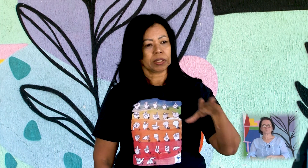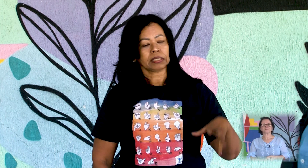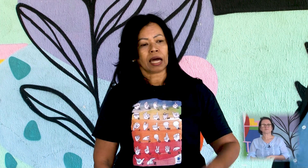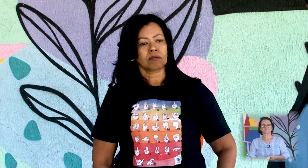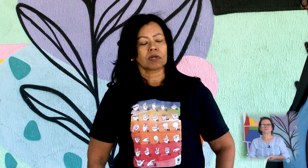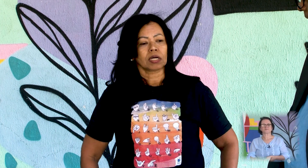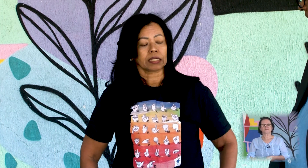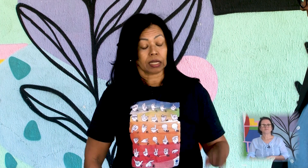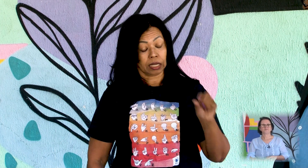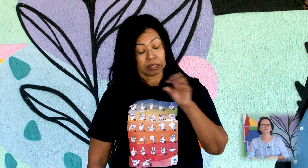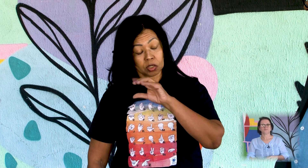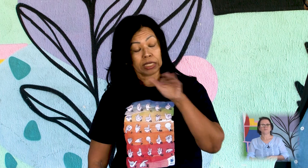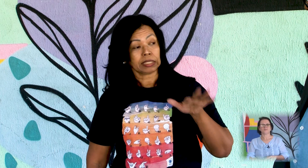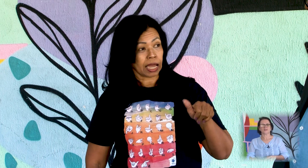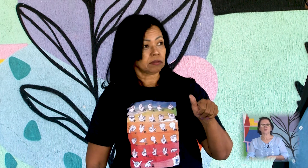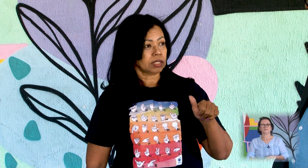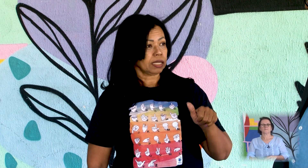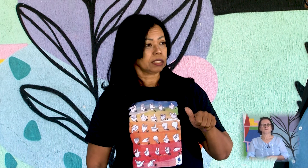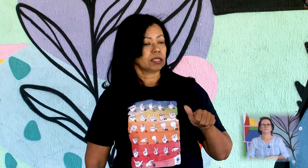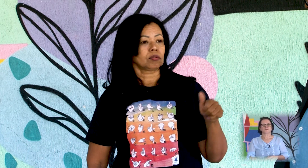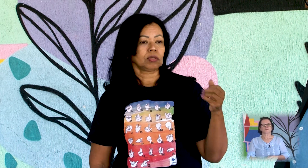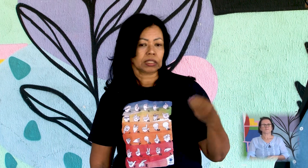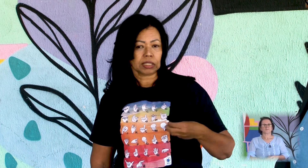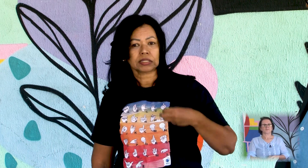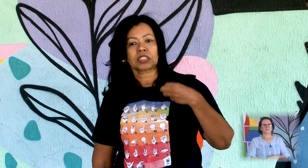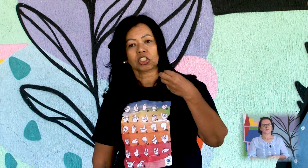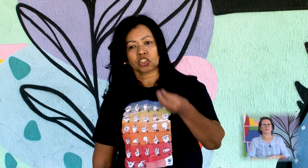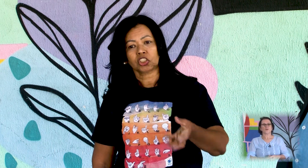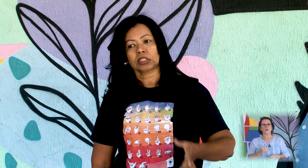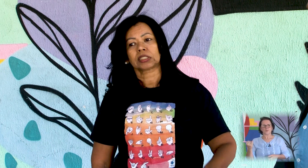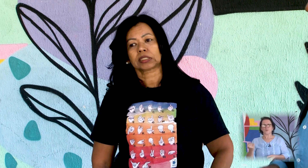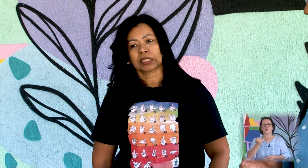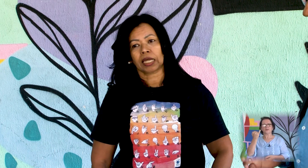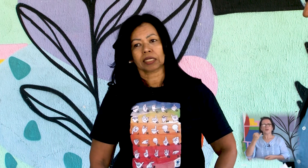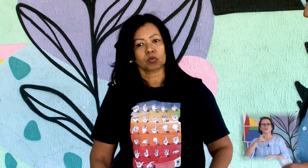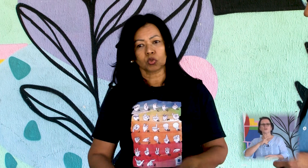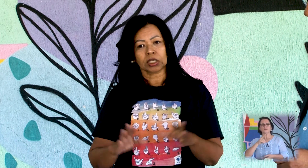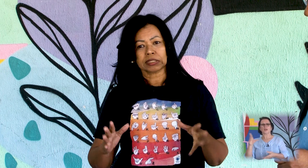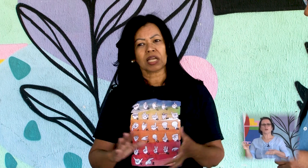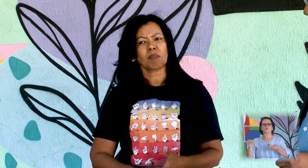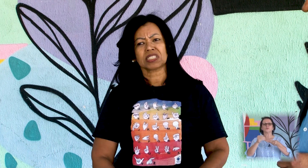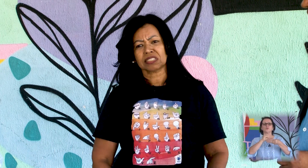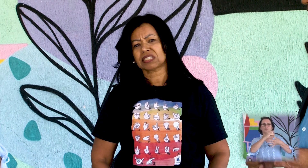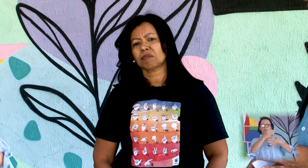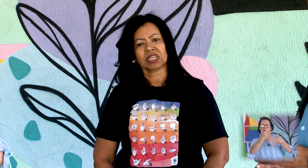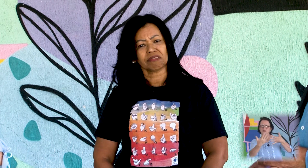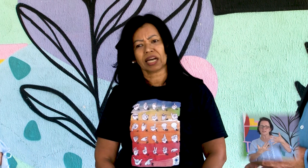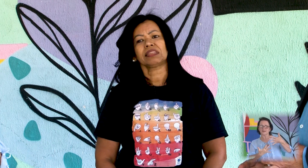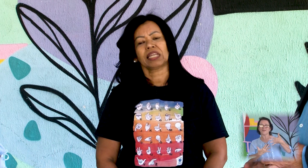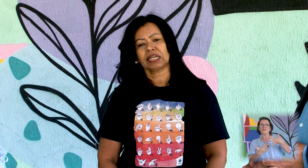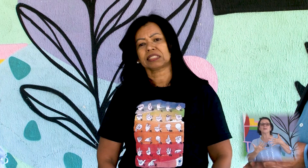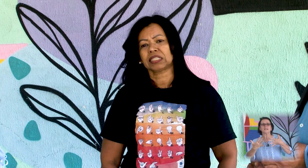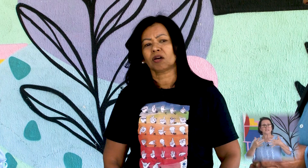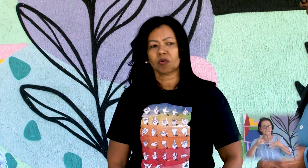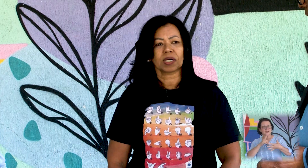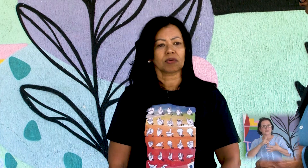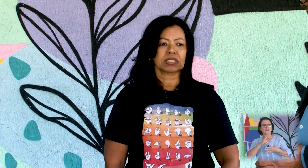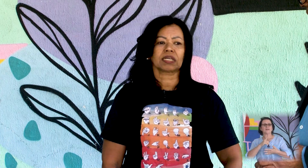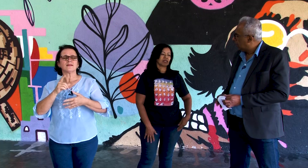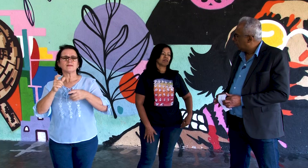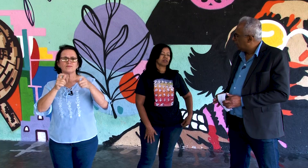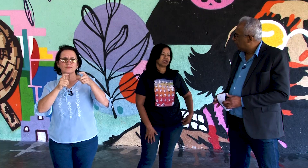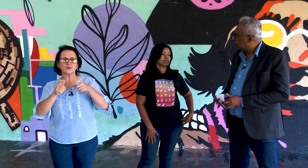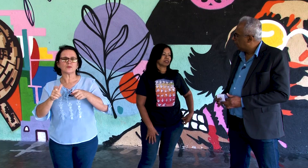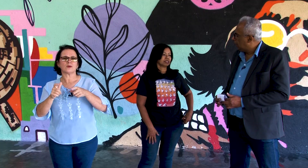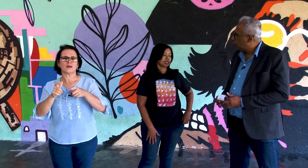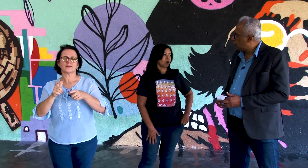sinal interpretado, soletrado, né? Uhum. O interessante é que a gente tenha tudo em sinal, mas a gente sabe que vai ter sim alguma coisa